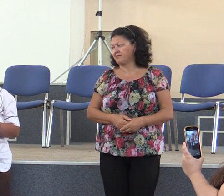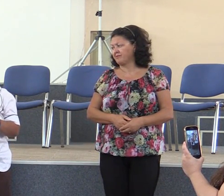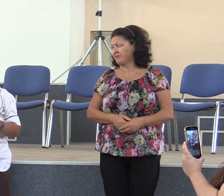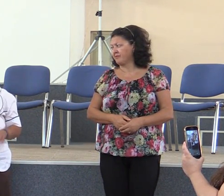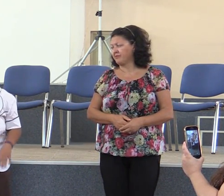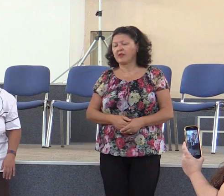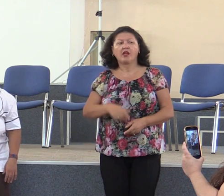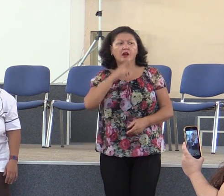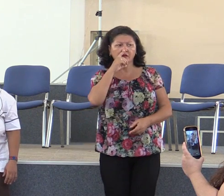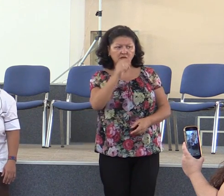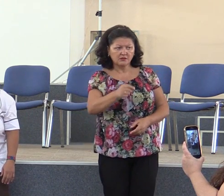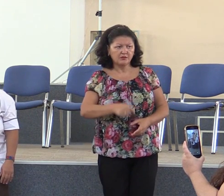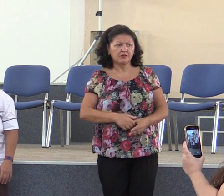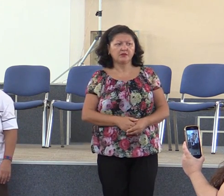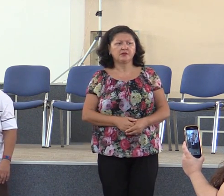Vă spun.